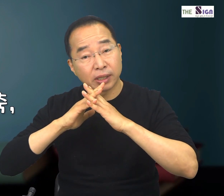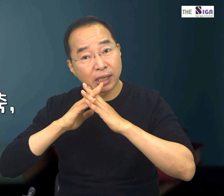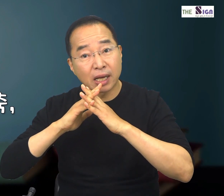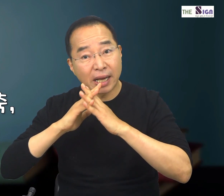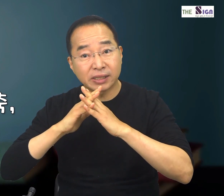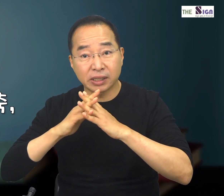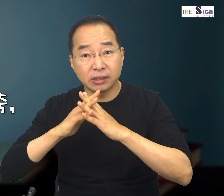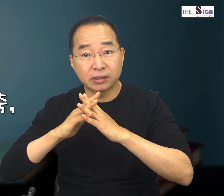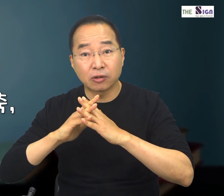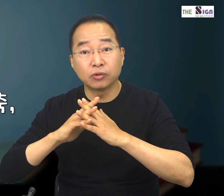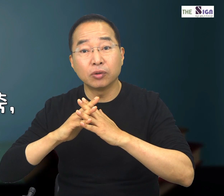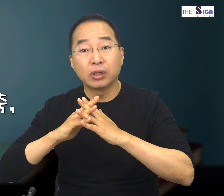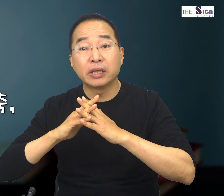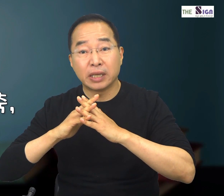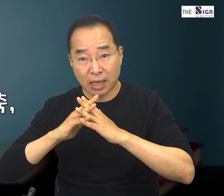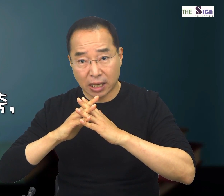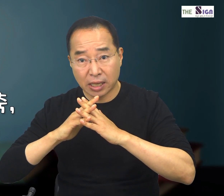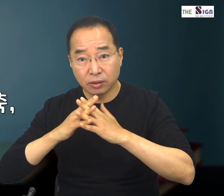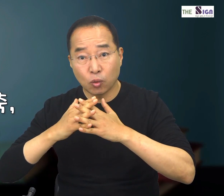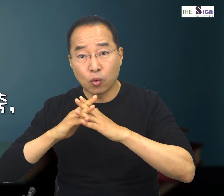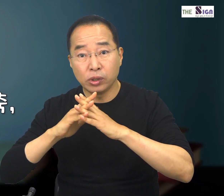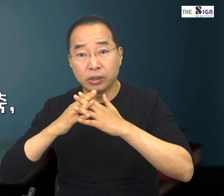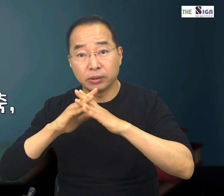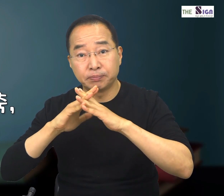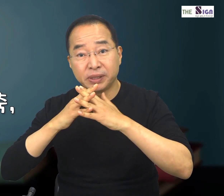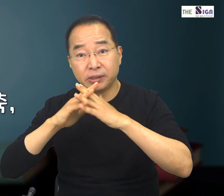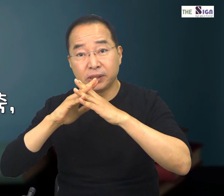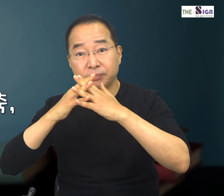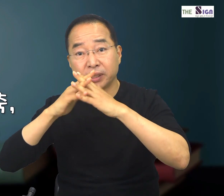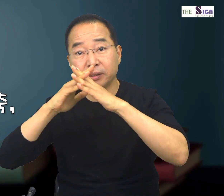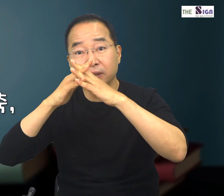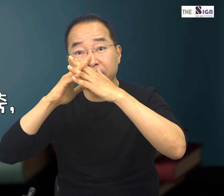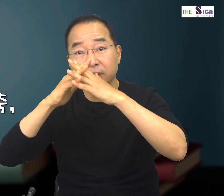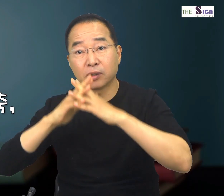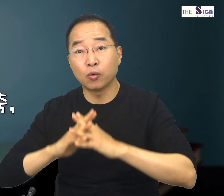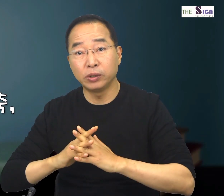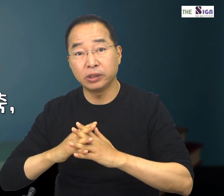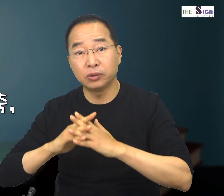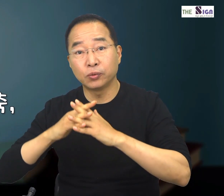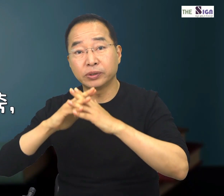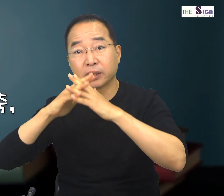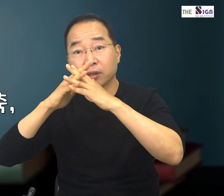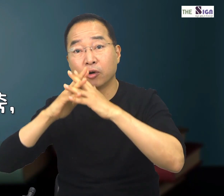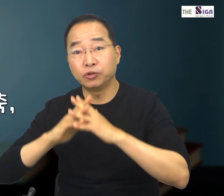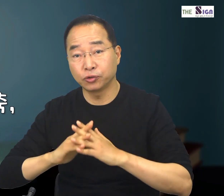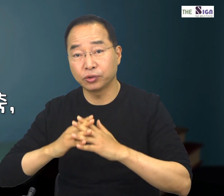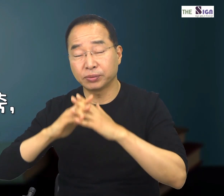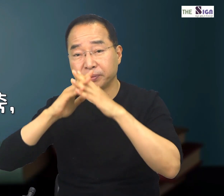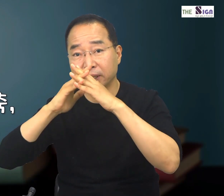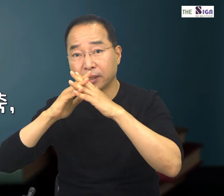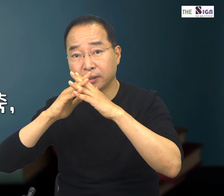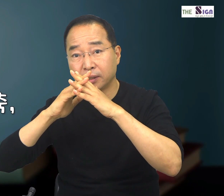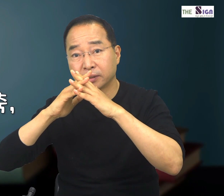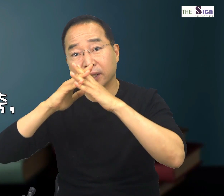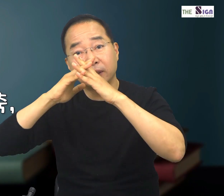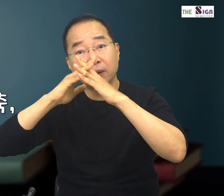약간 깍지 끼듯 하고 약간 비스듬히 흔들면서 올리는 동작을 건축으로 씁니다. 자, 이렇게 보면